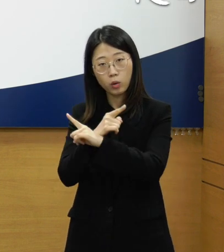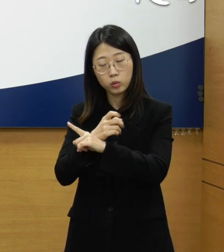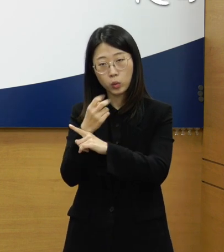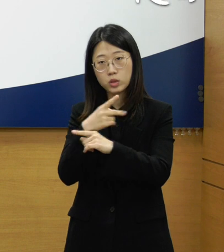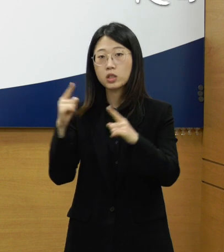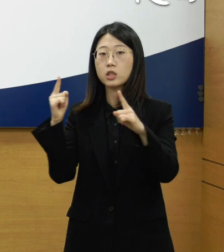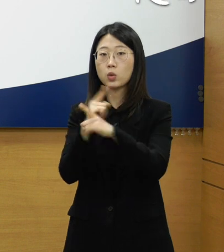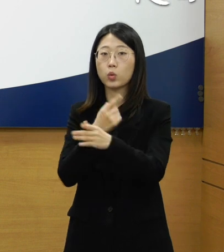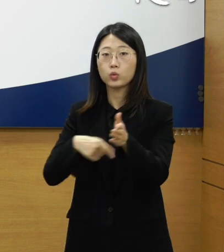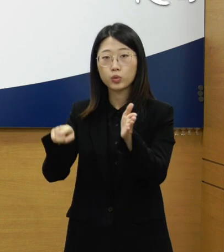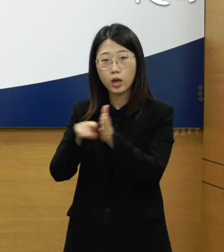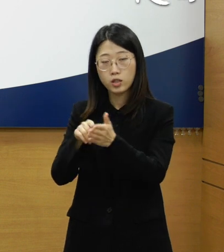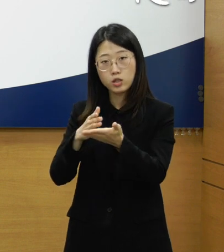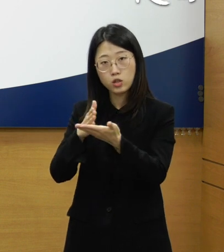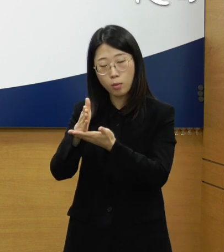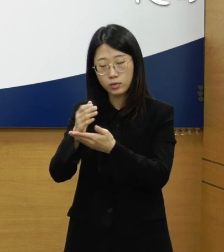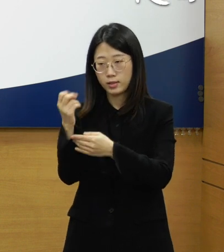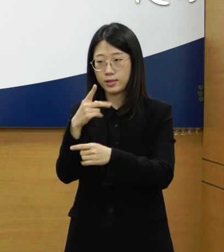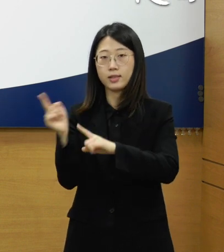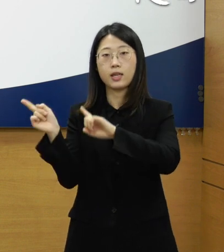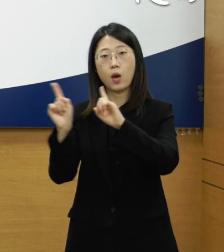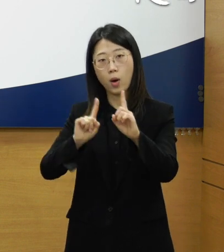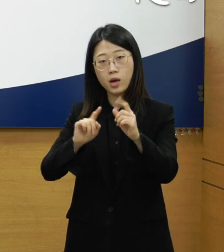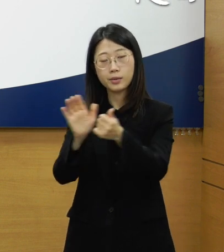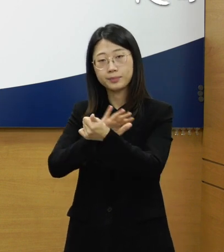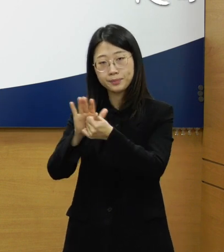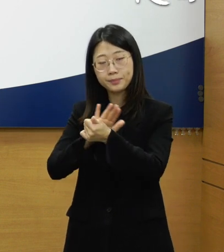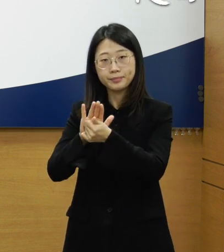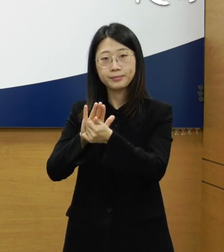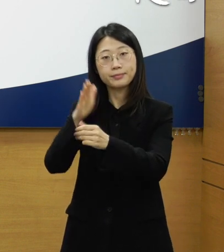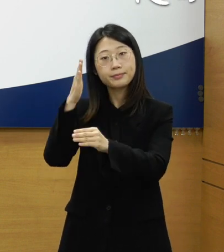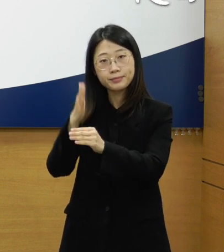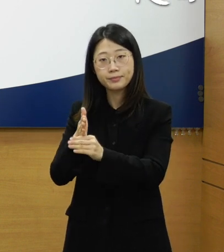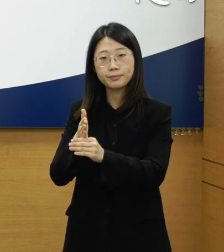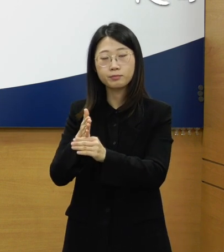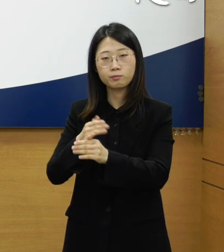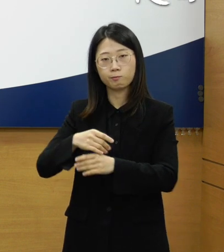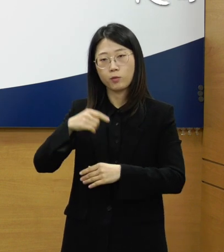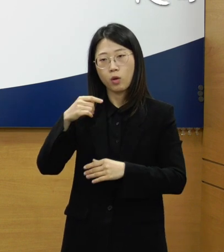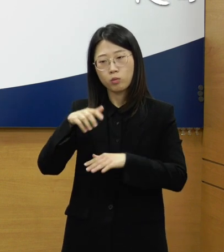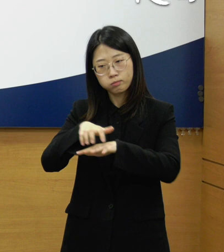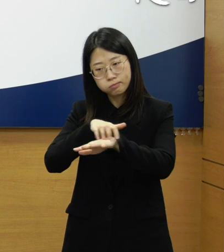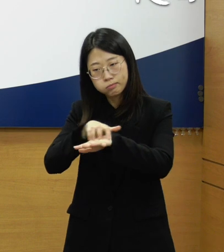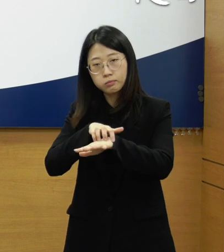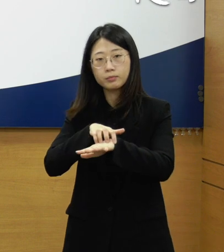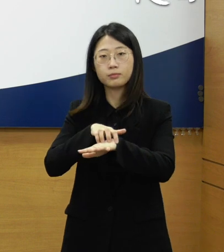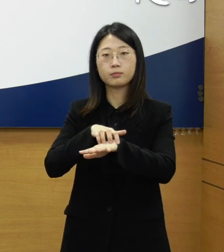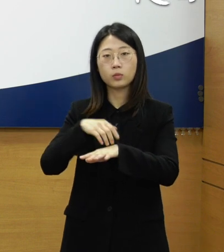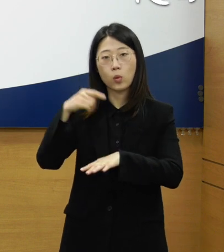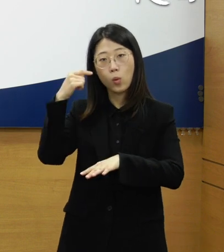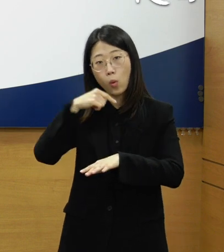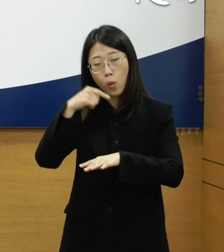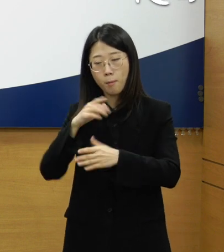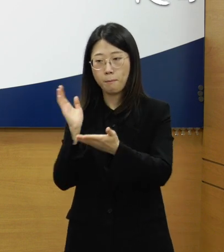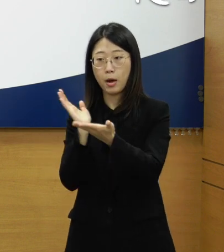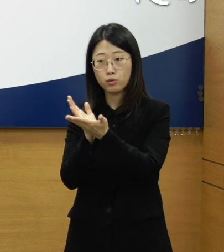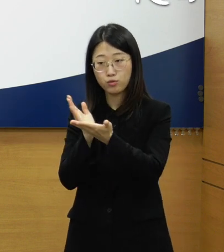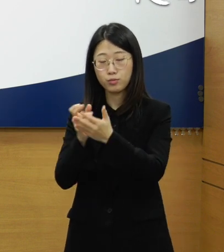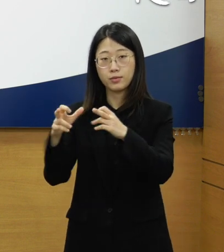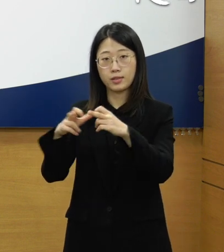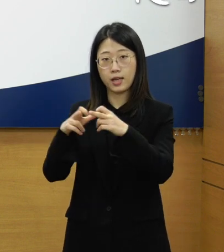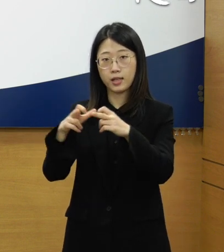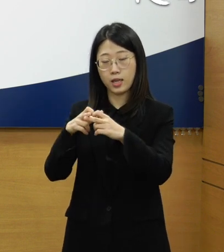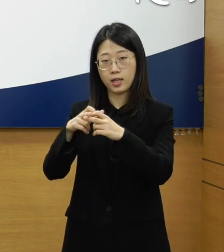위한 전문 재활 서비스 등을 통해 체계적이고 다양한 장애인 맞춤